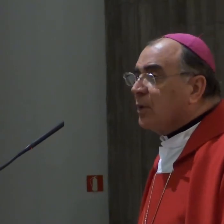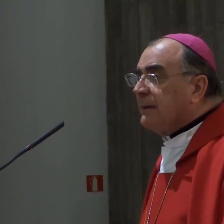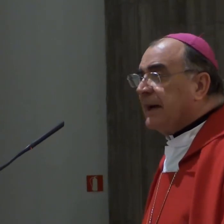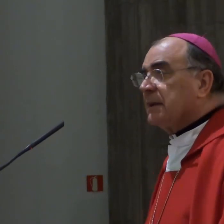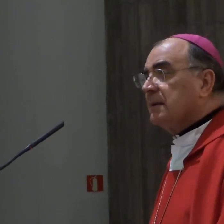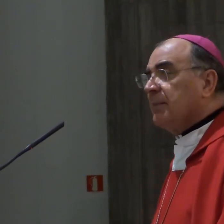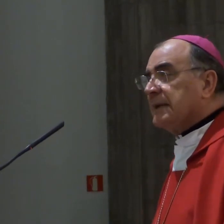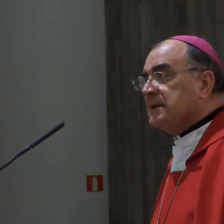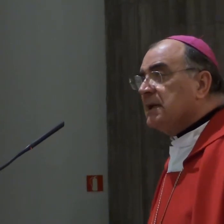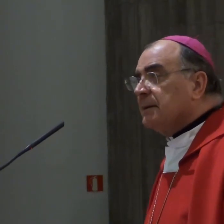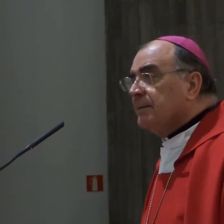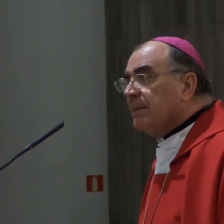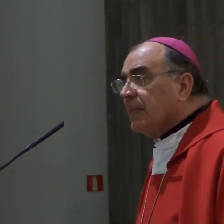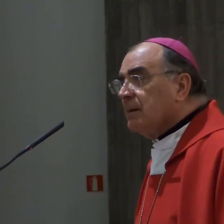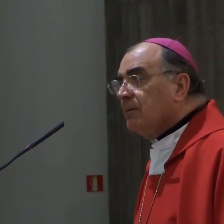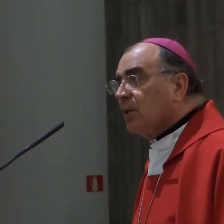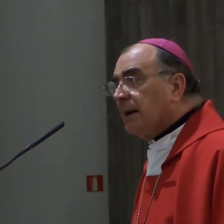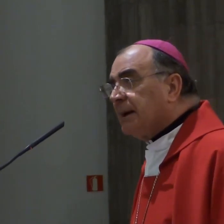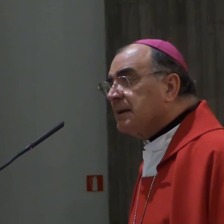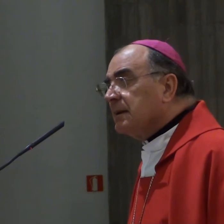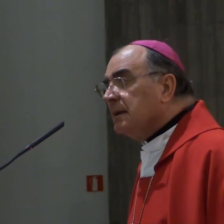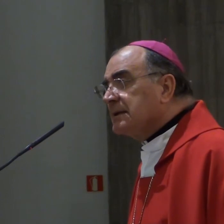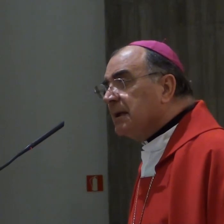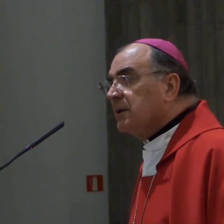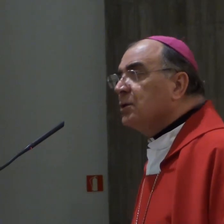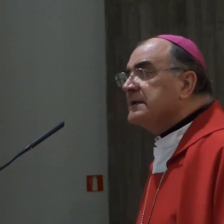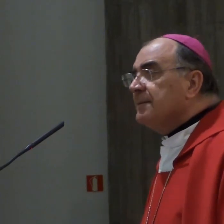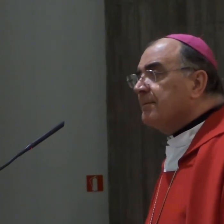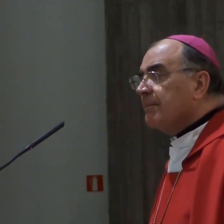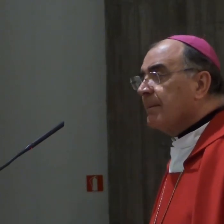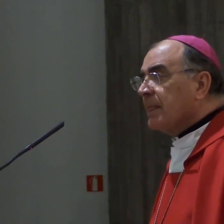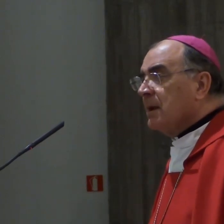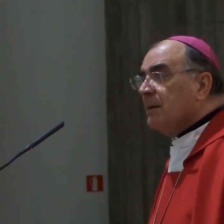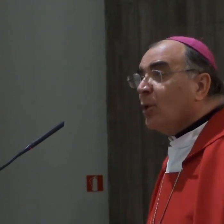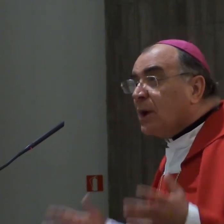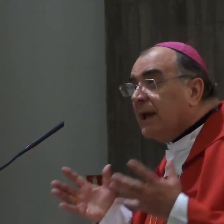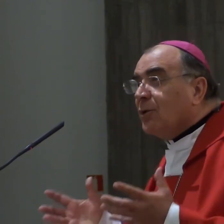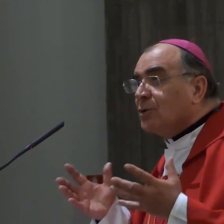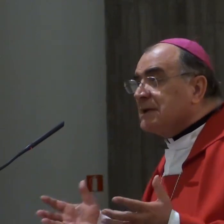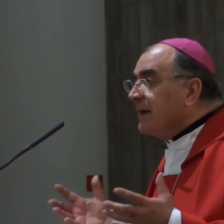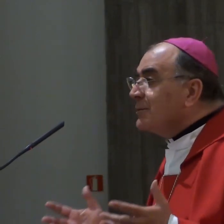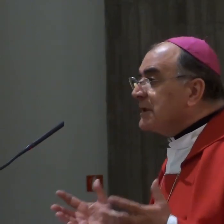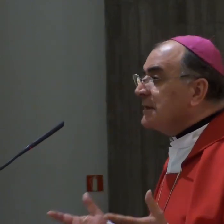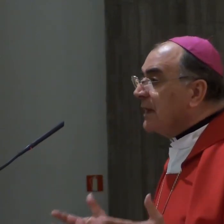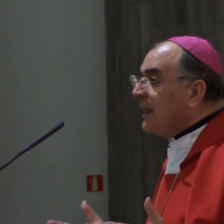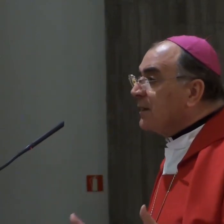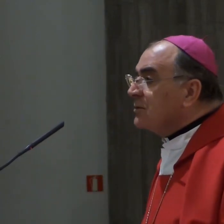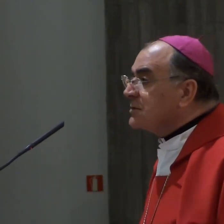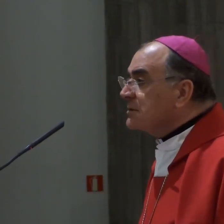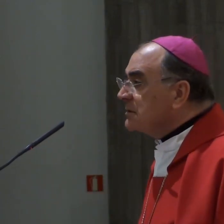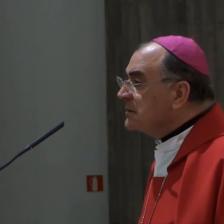por la paz con espíritu por la paz en nuestras Por qué no conseguimos